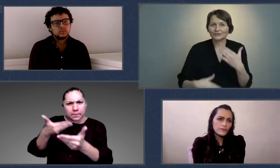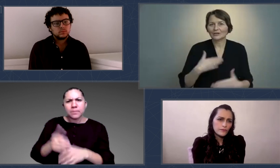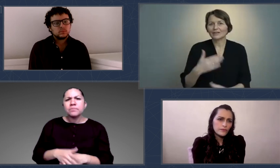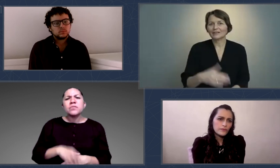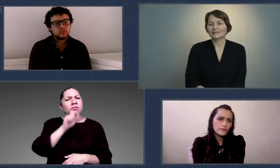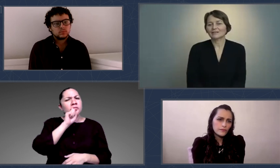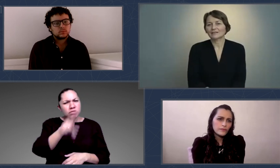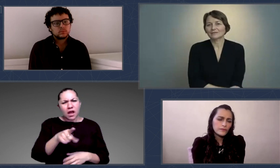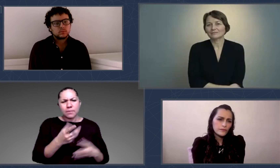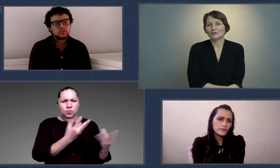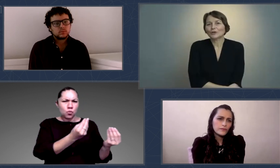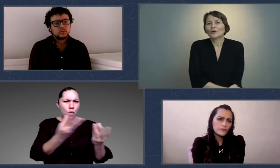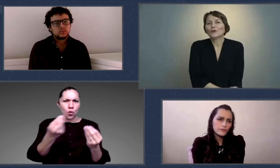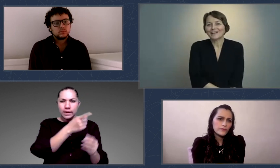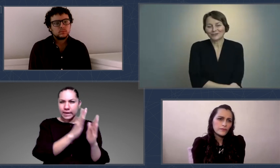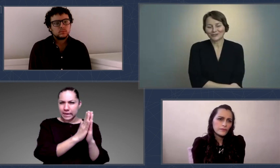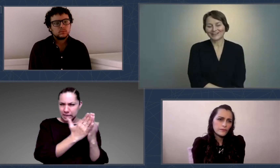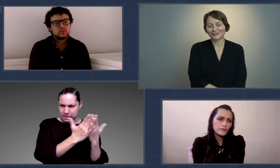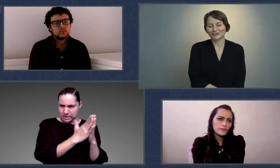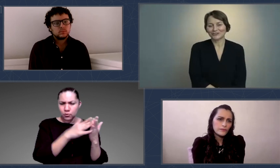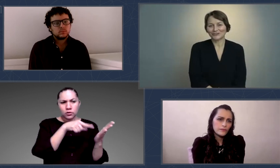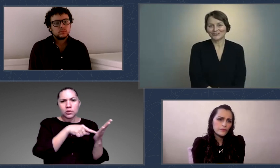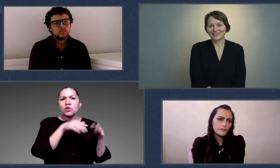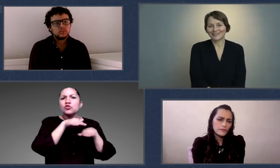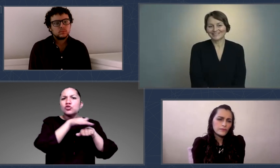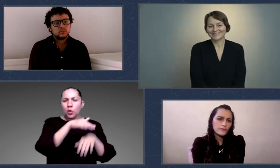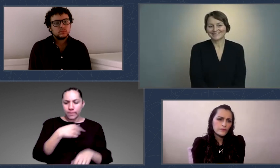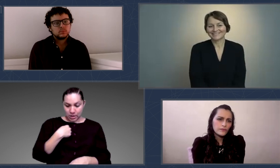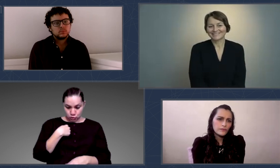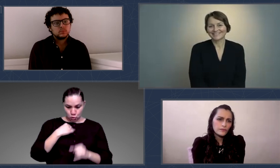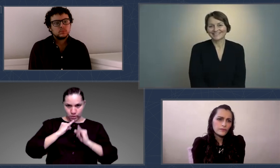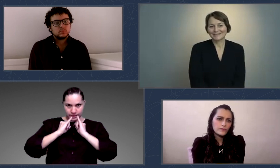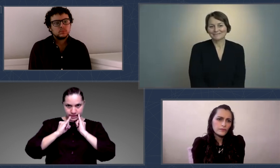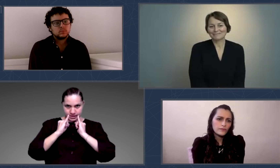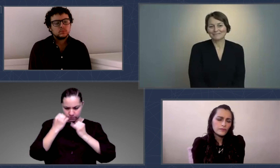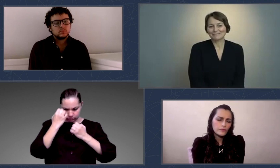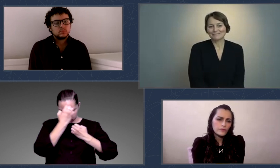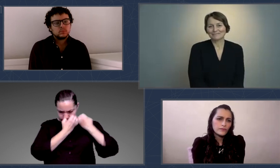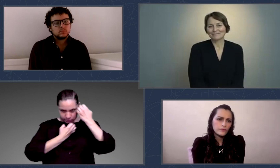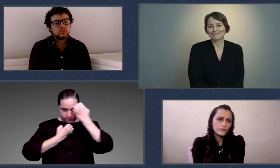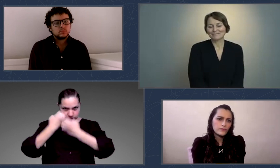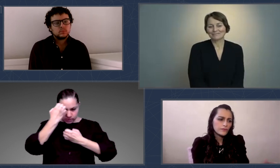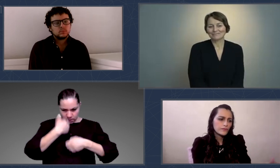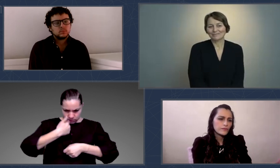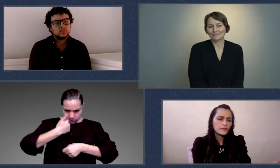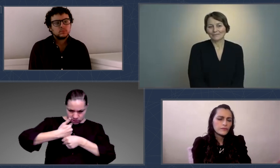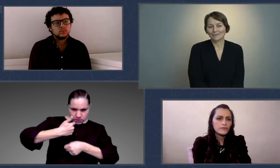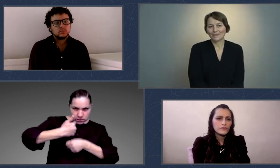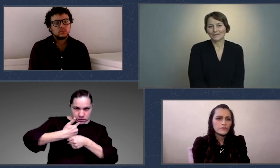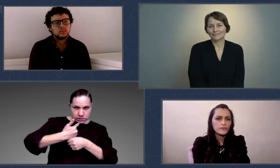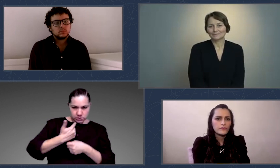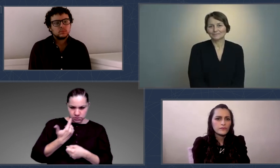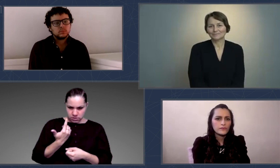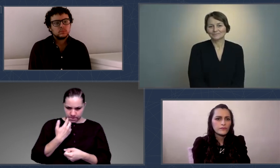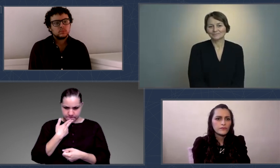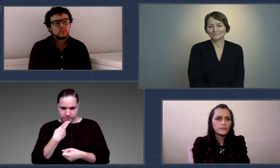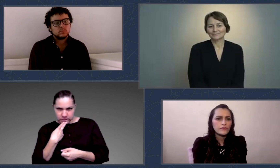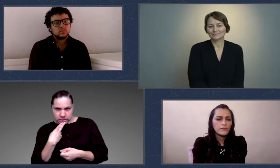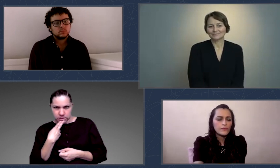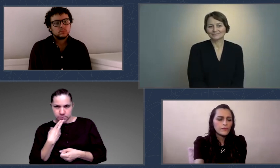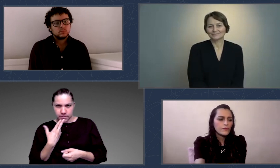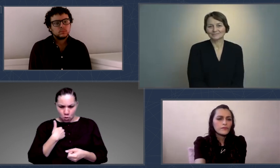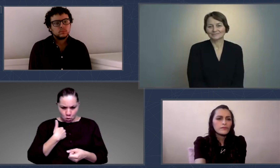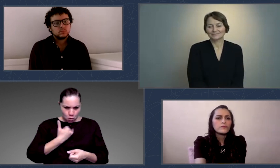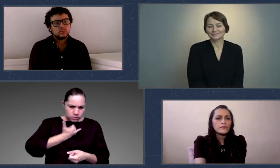reflexiva de interpretación de lengua de señas. Pueden usar alguno de estos lineamientos o pueden ustedes diseñar los propios, pero